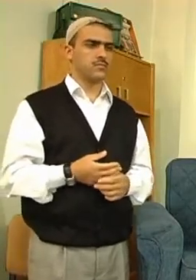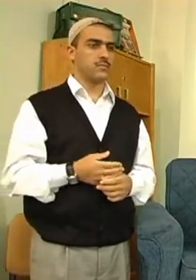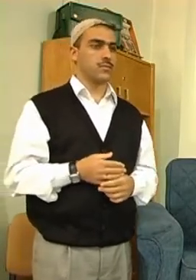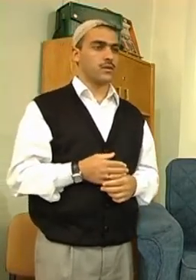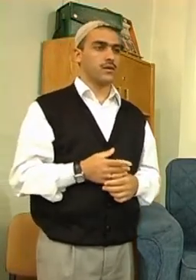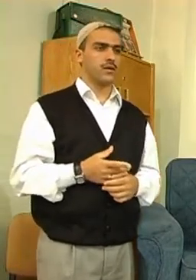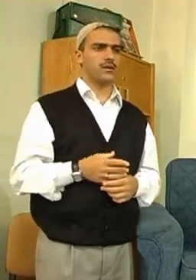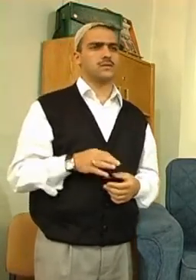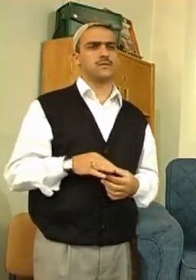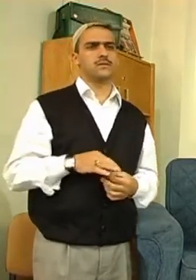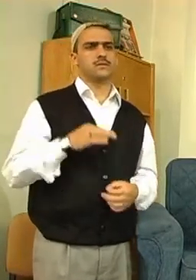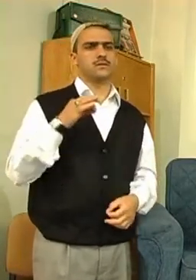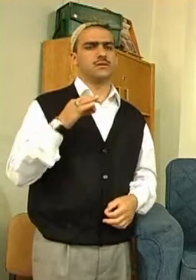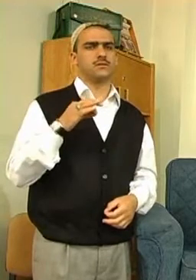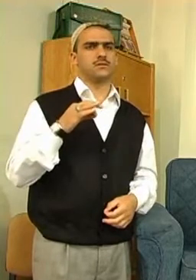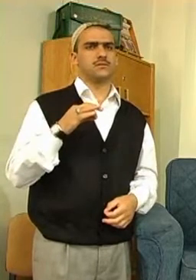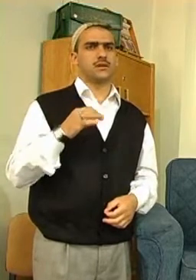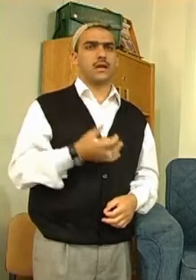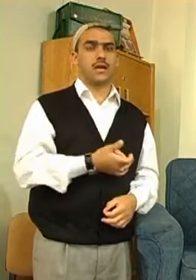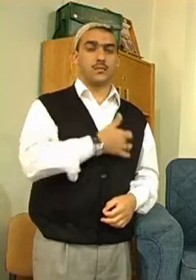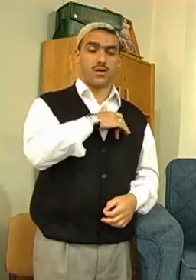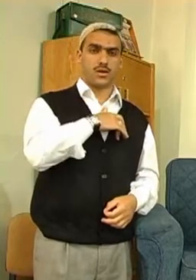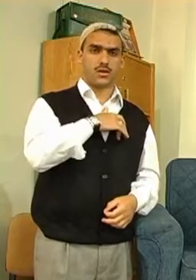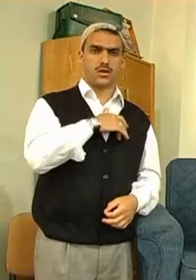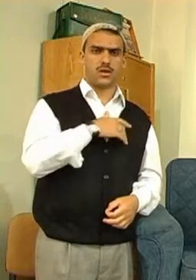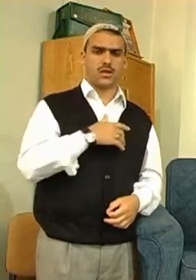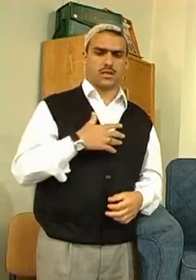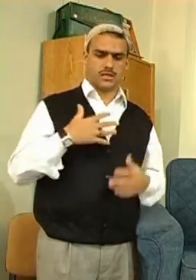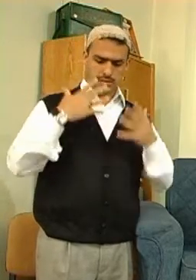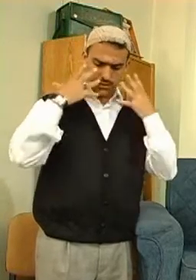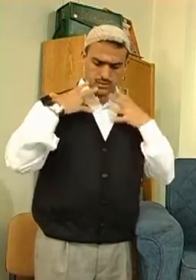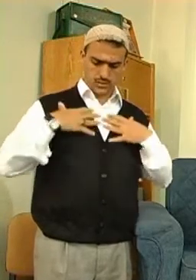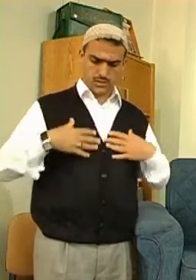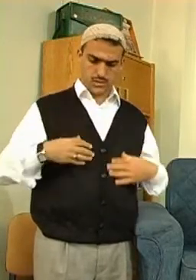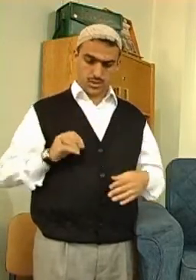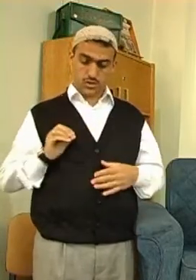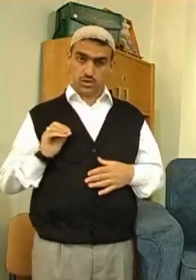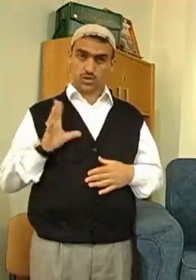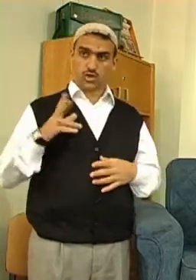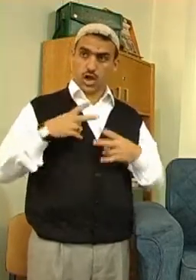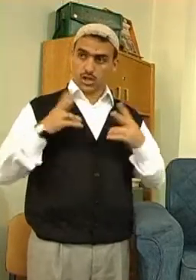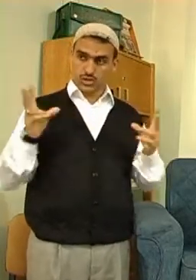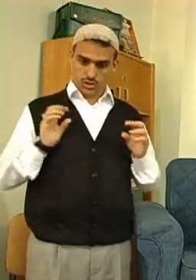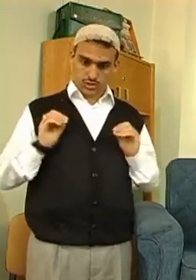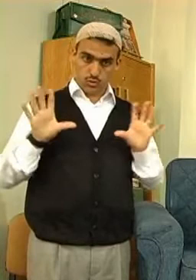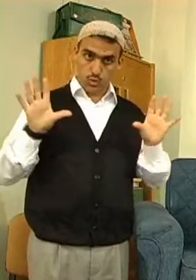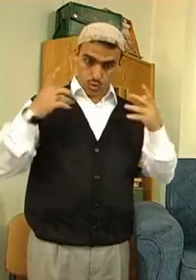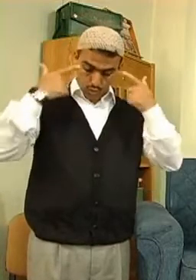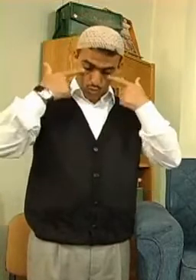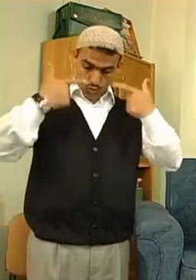Öyleyse insan iman ile insanda tezahür eden sanat-ı